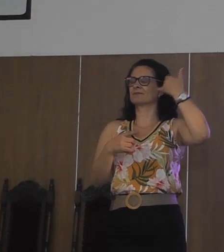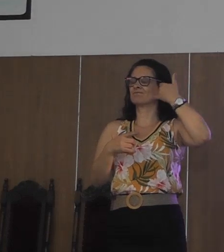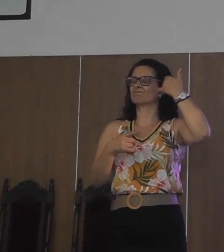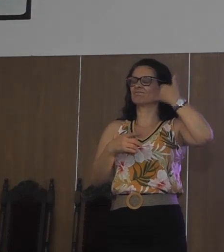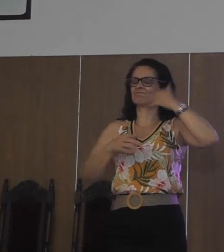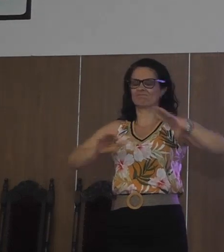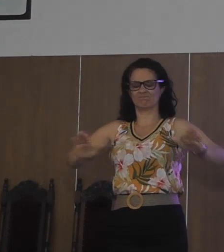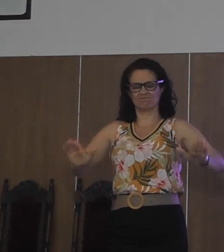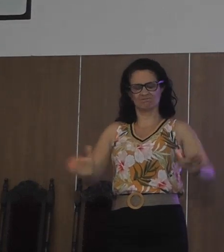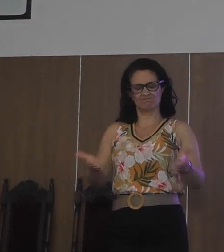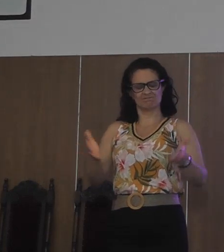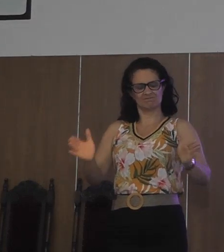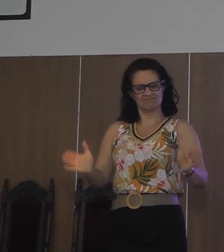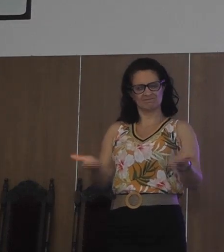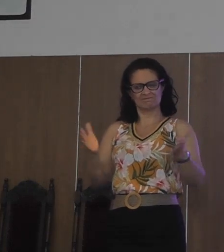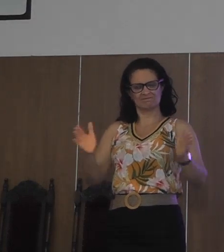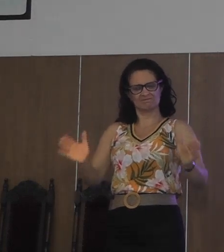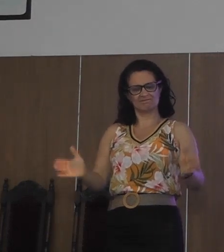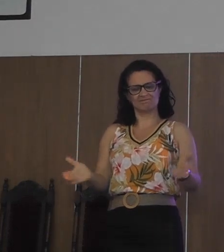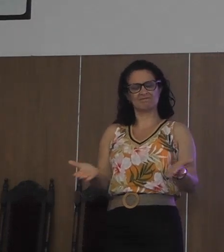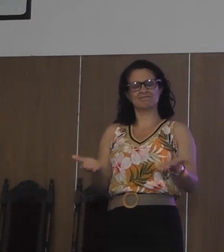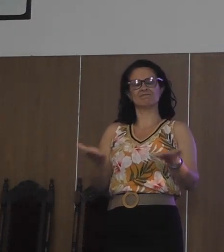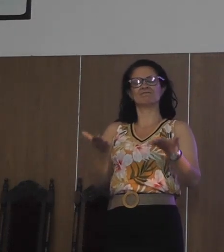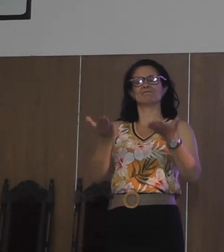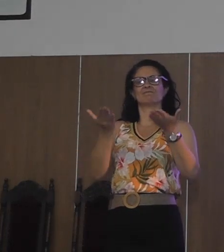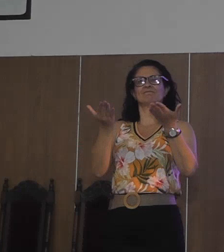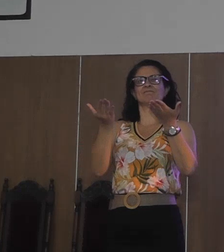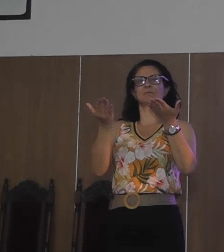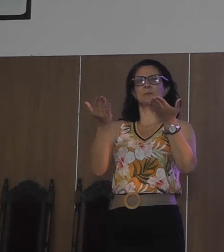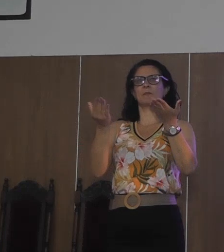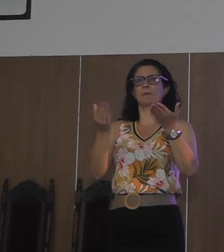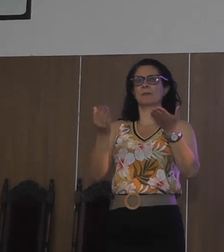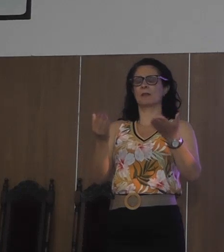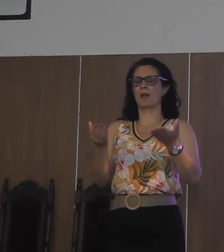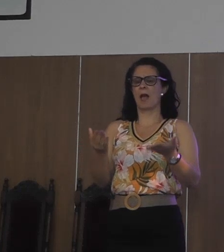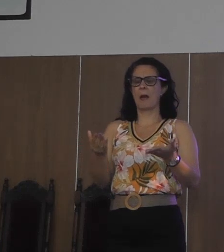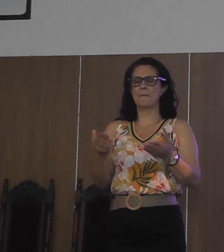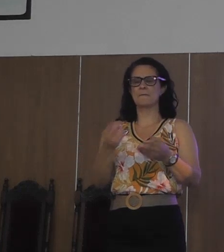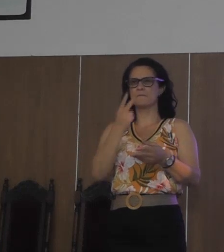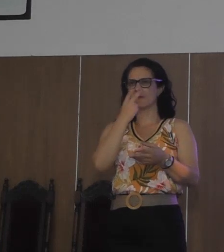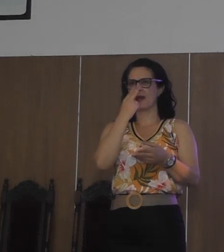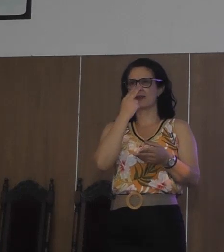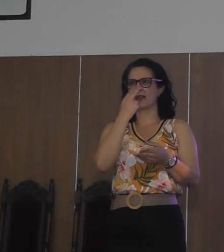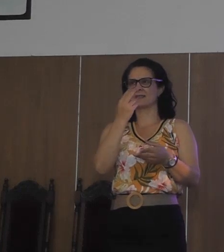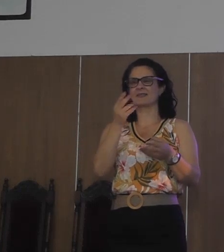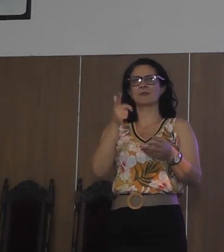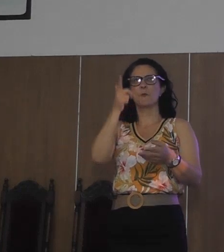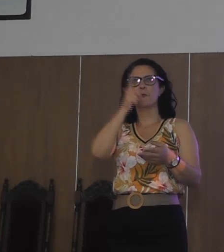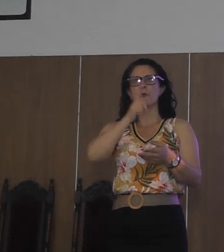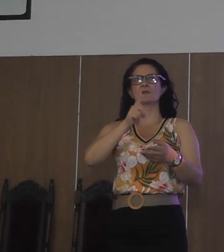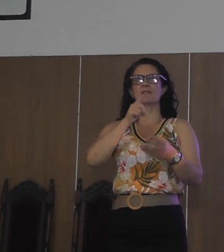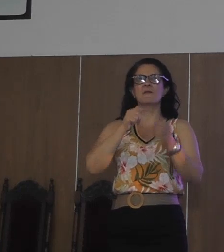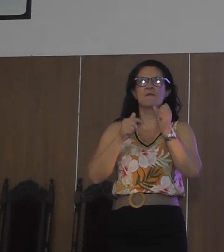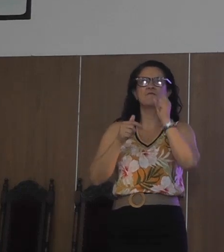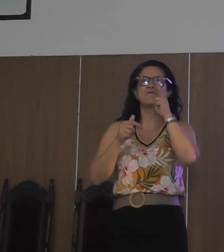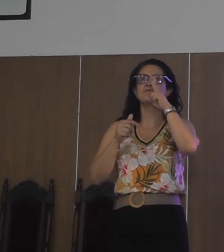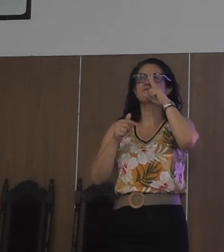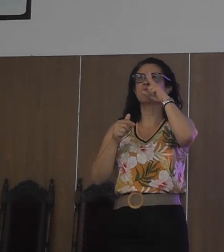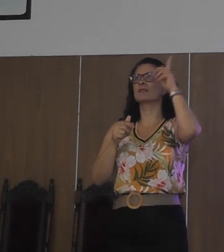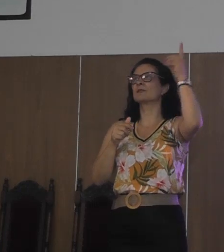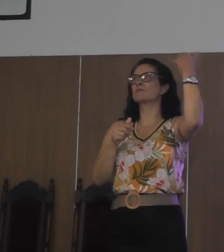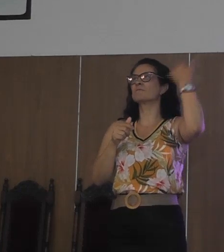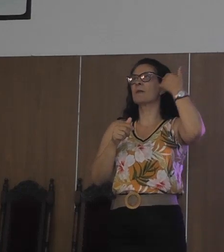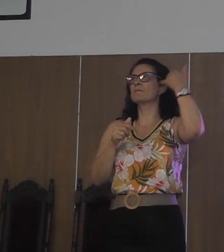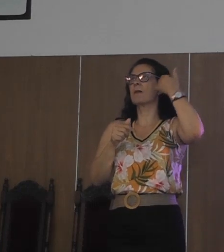ânimo para dar continuidade a tudo aquilo que foi iniciado. A palavra de Deus vai